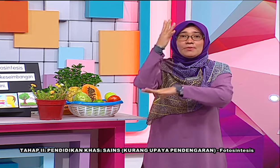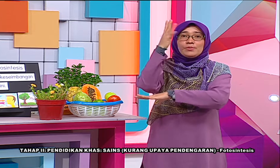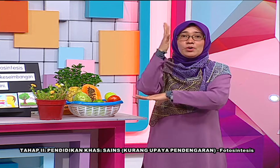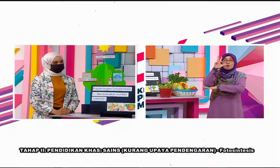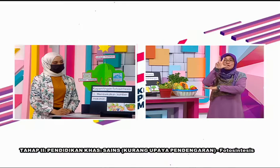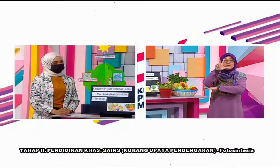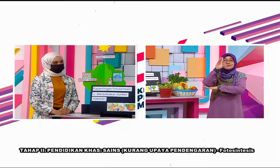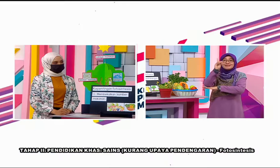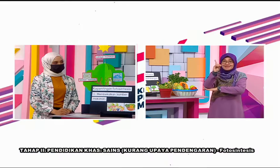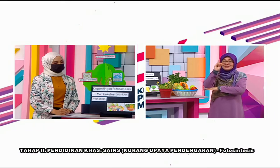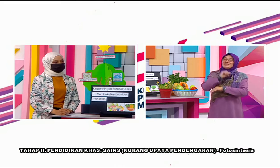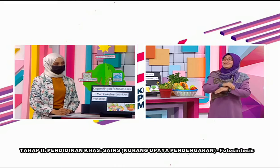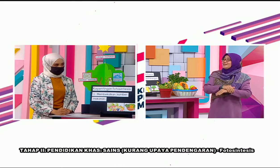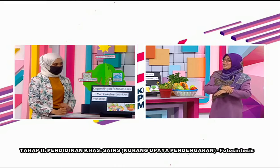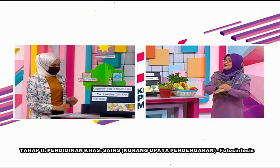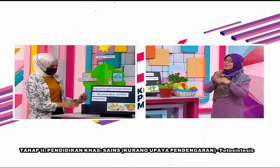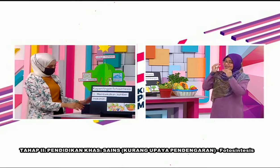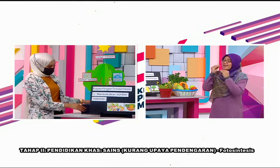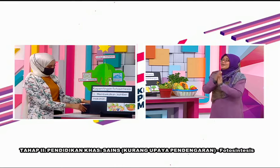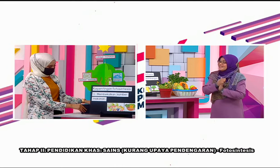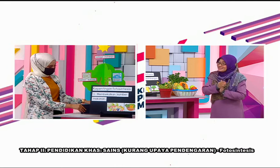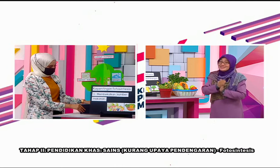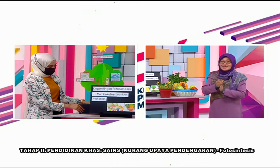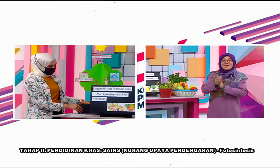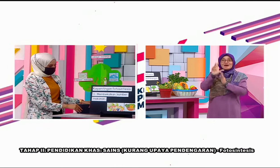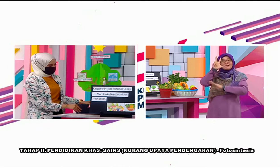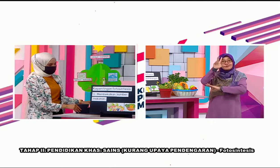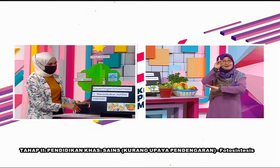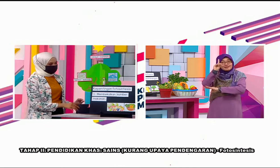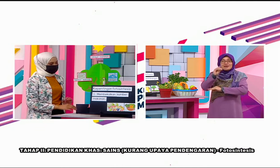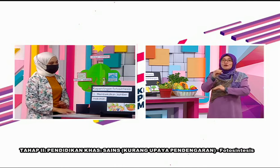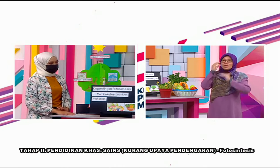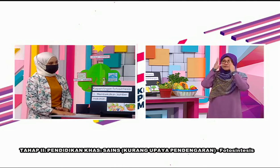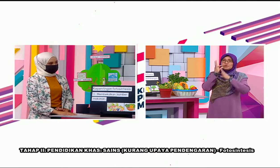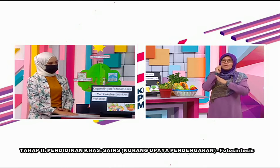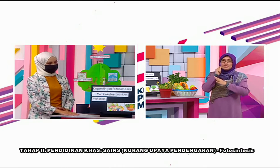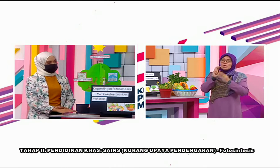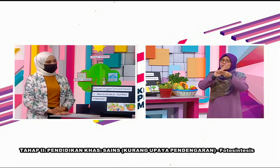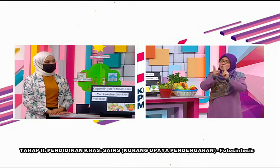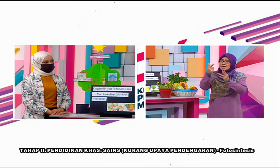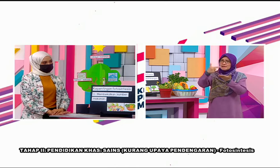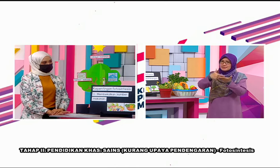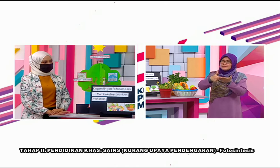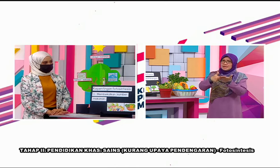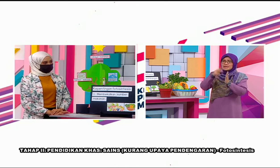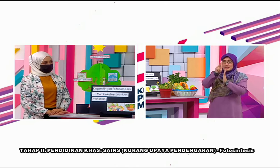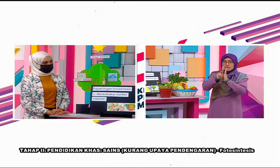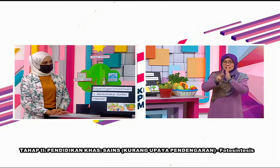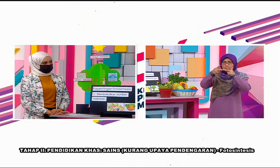pokok 3D ah Oke hanya 3D 3D oke cekgu Fatimah ulang lagi sekali